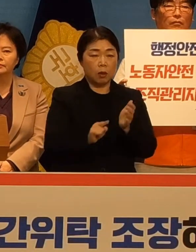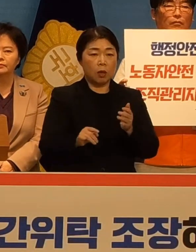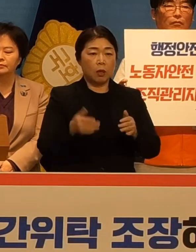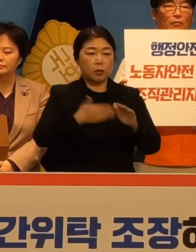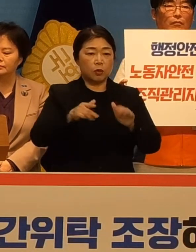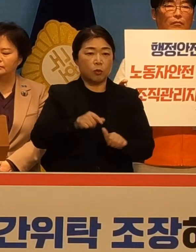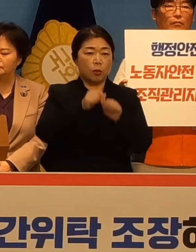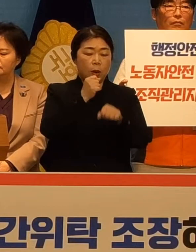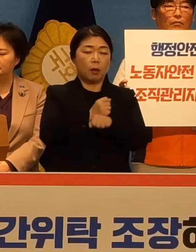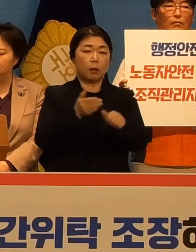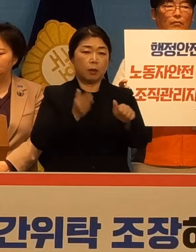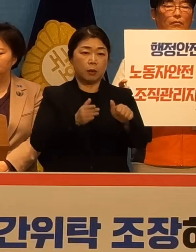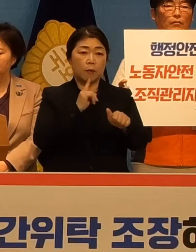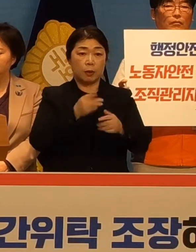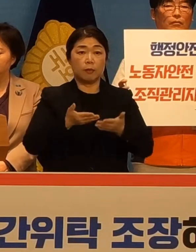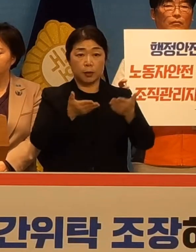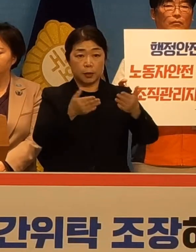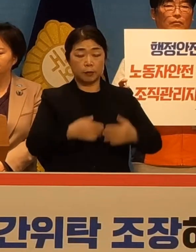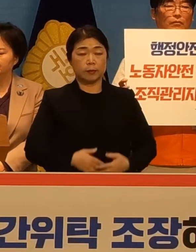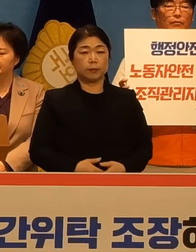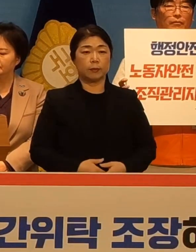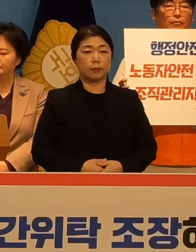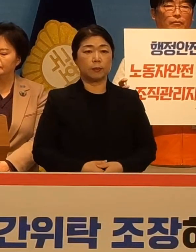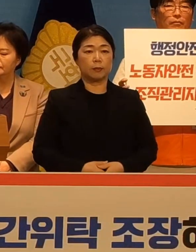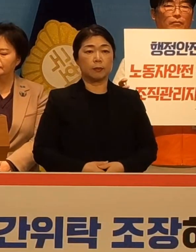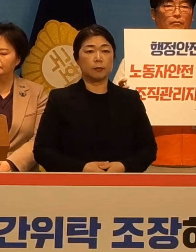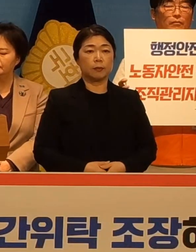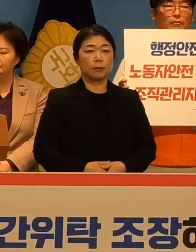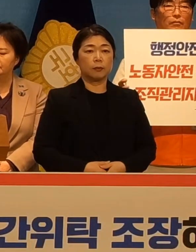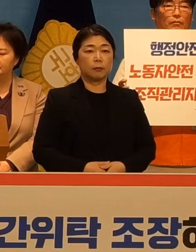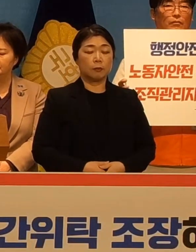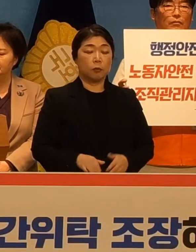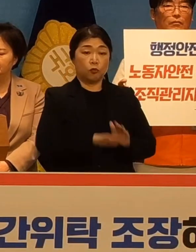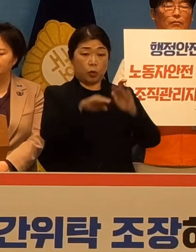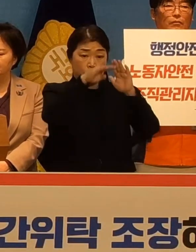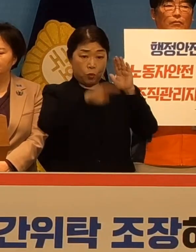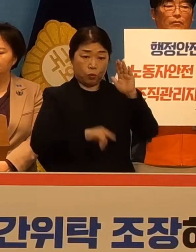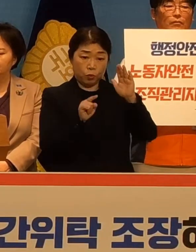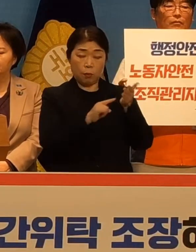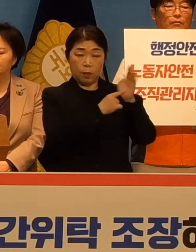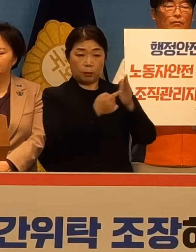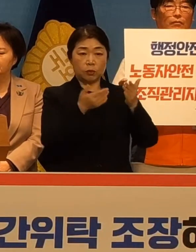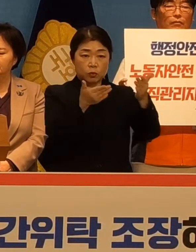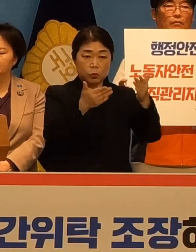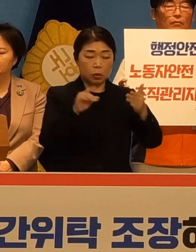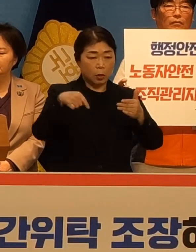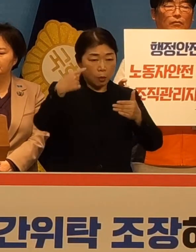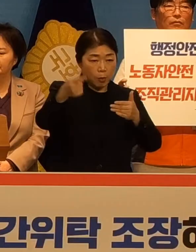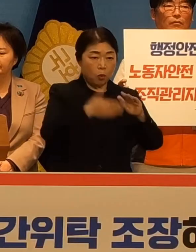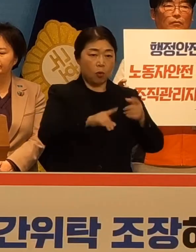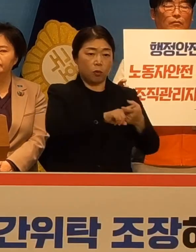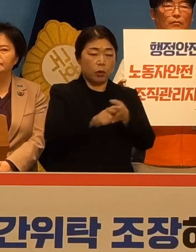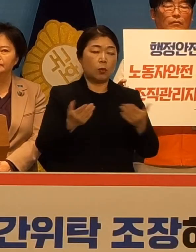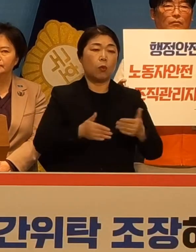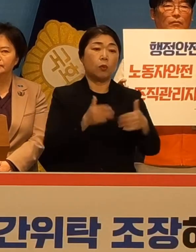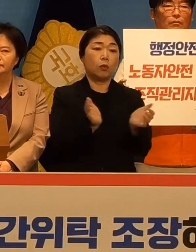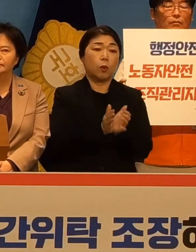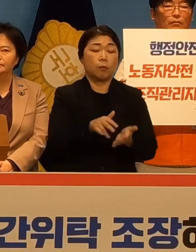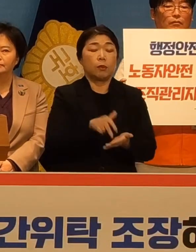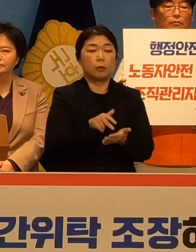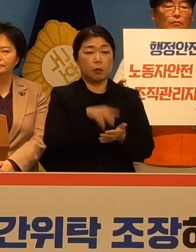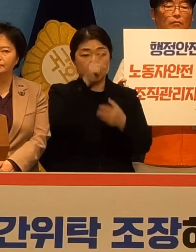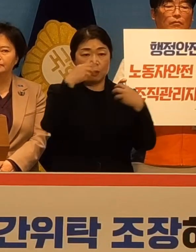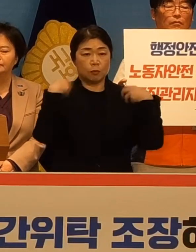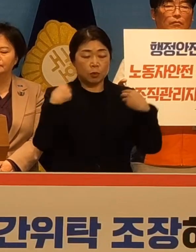지속적으로 준수할 것을 촉구한다. 이러한 요구를 밝히며 추후 공공연대 노동조합은